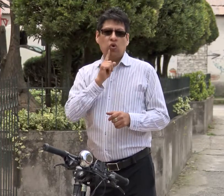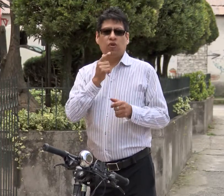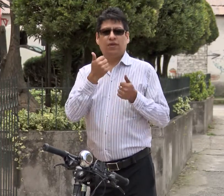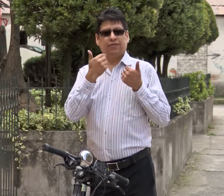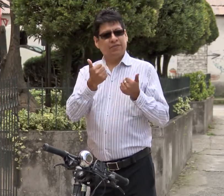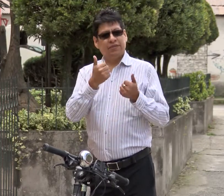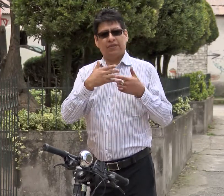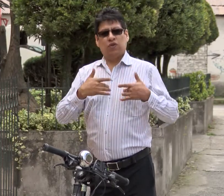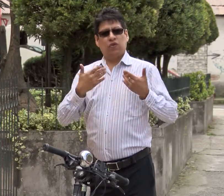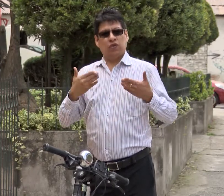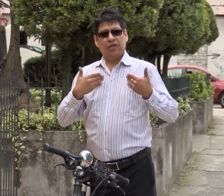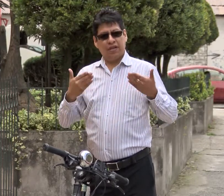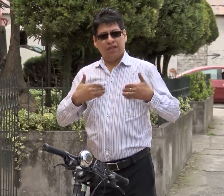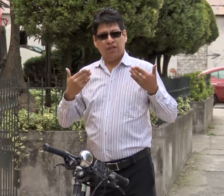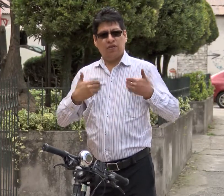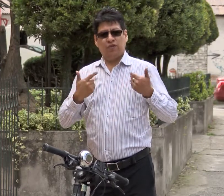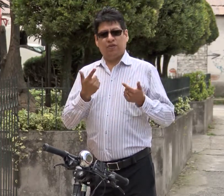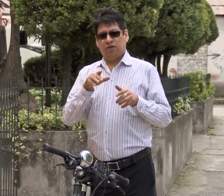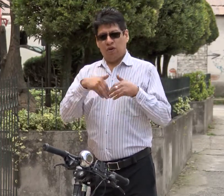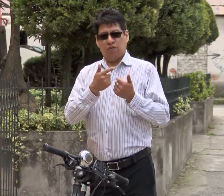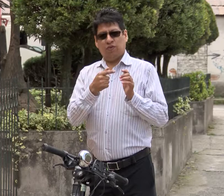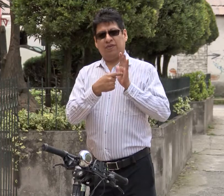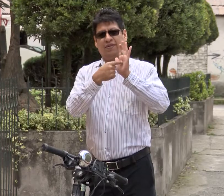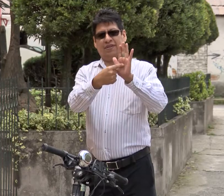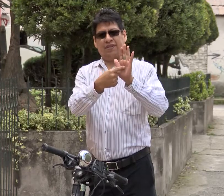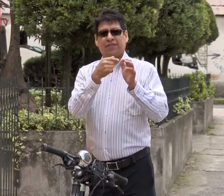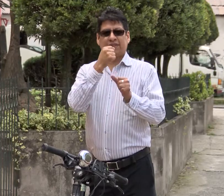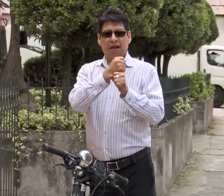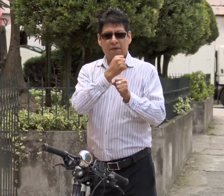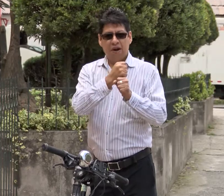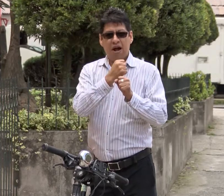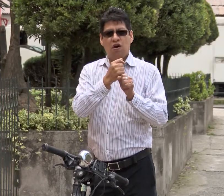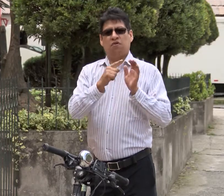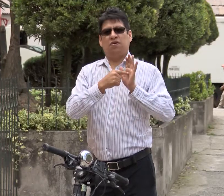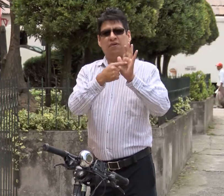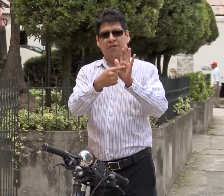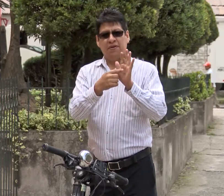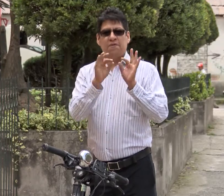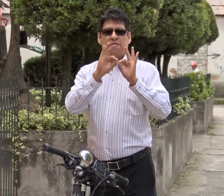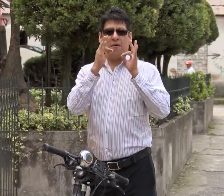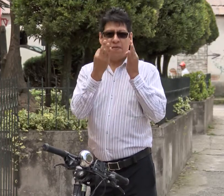ustedes han podido observar un poco de las diferentes facetas de mi vida